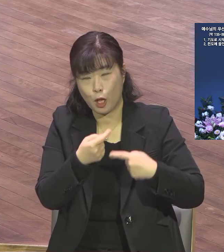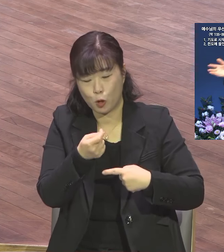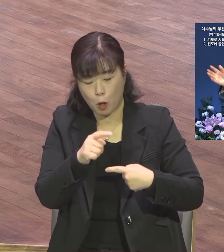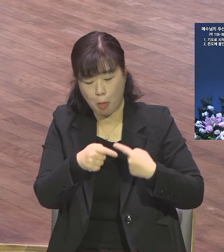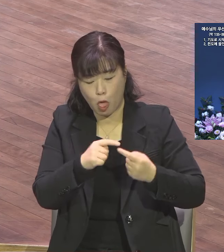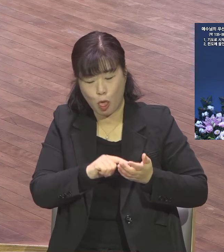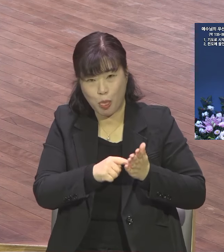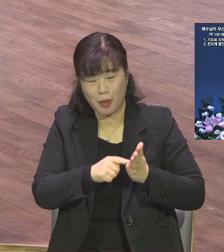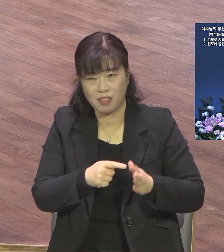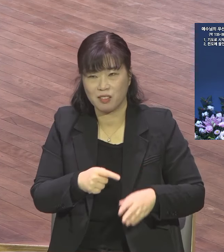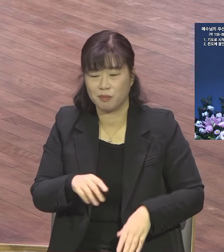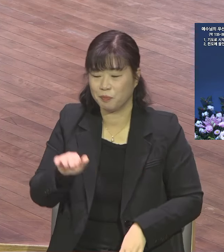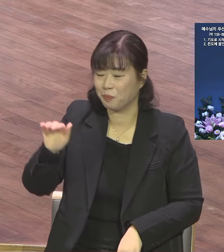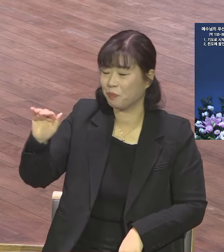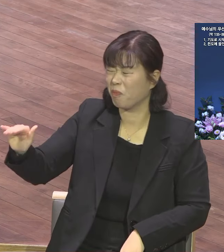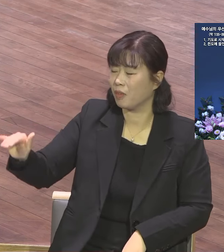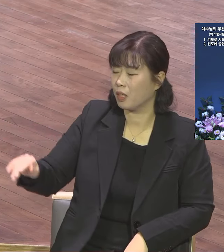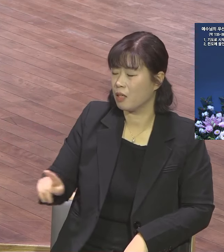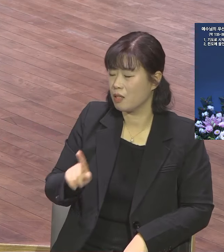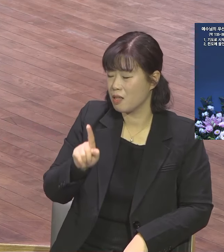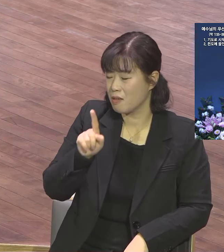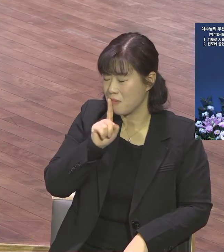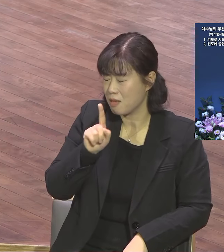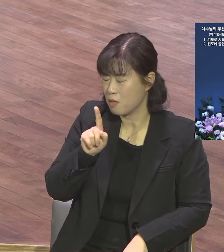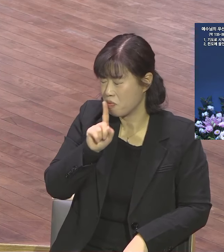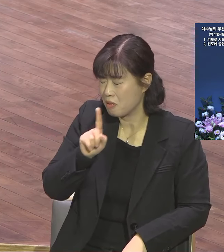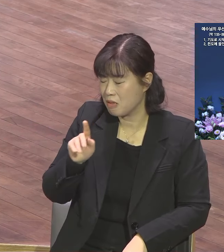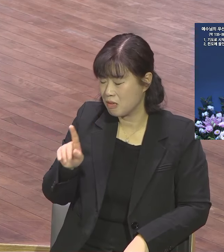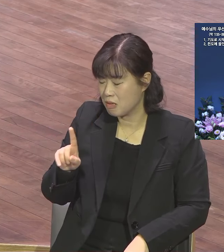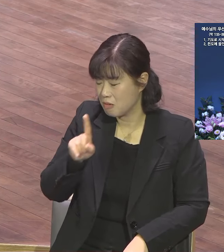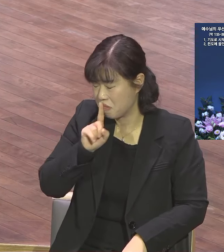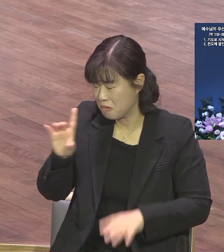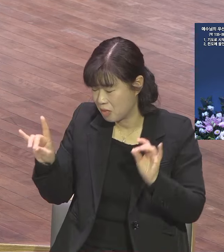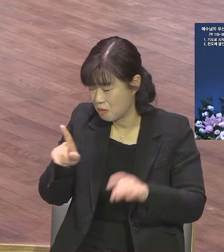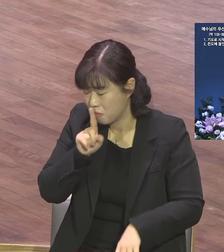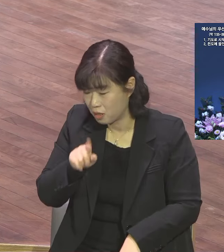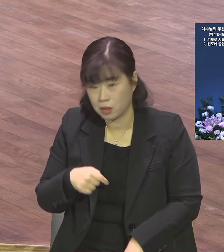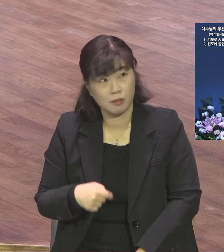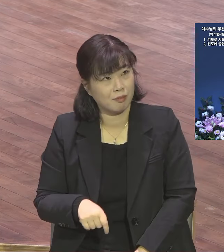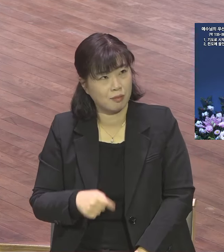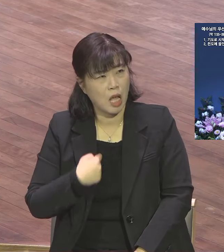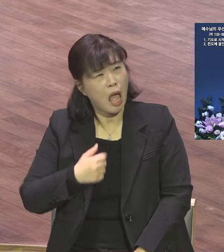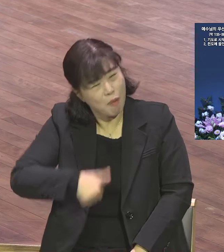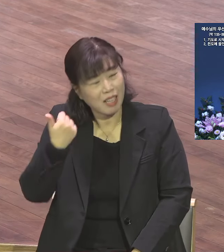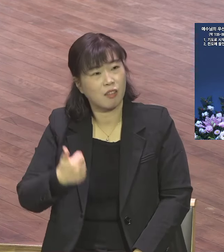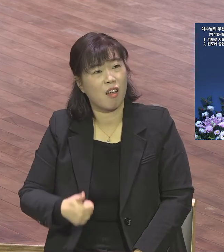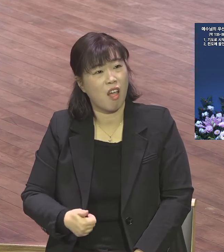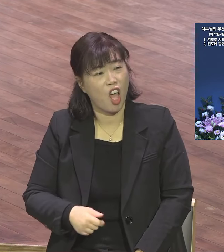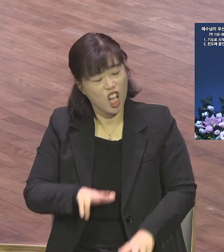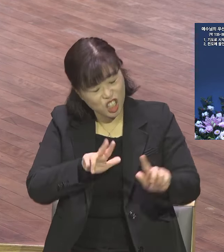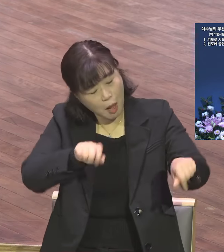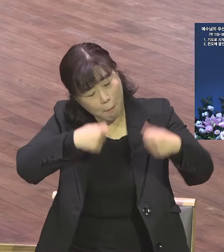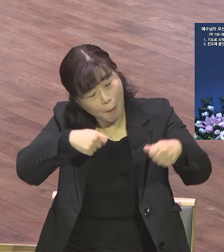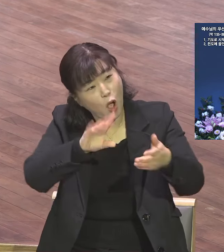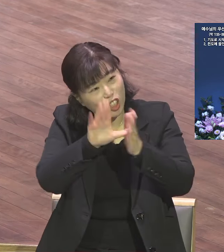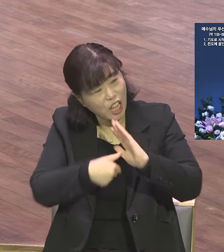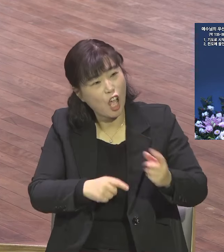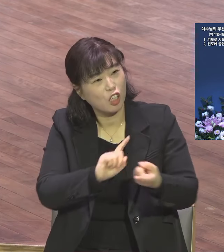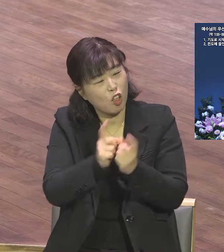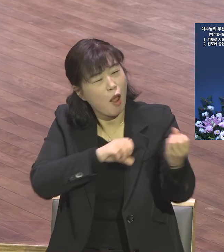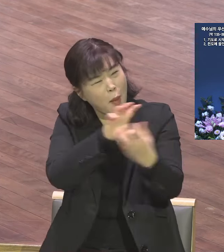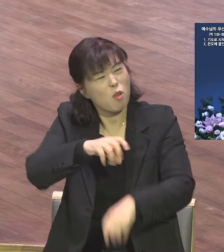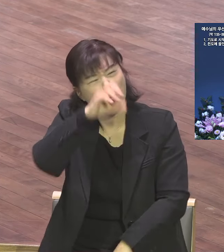말이 없어요. 말 안 해요. 장인만 말하지. 자기가 법이요 그냥. 그러니 어떻게 전도를